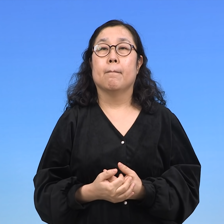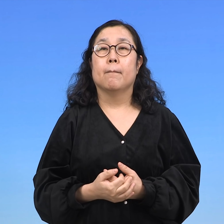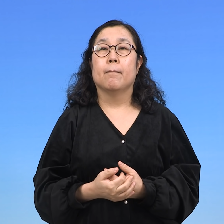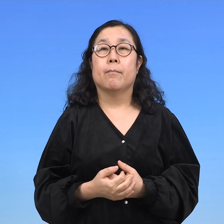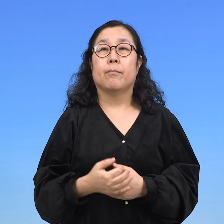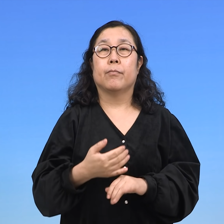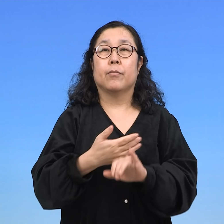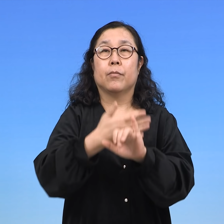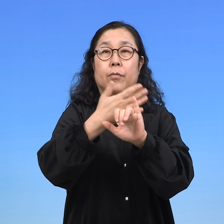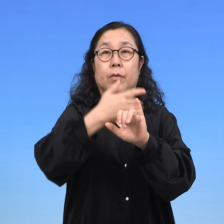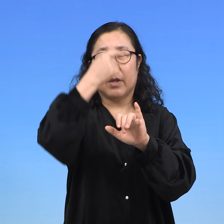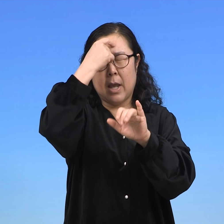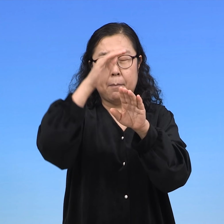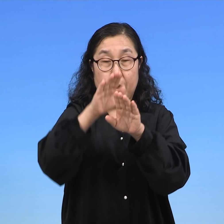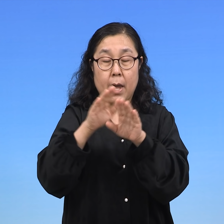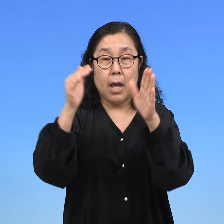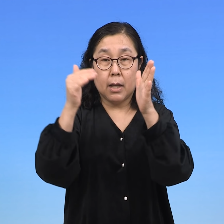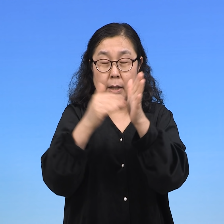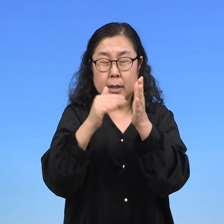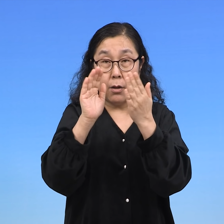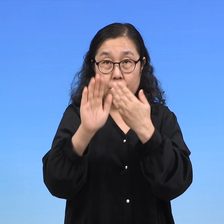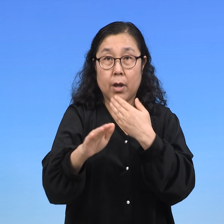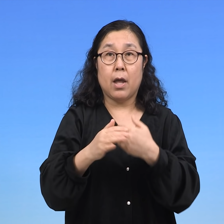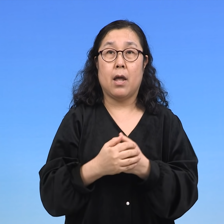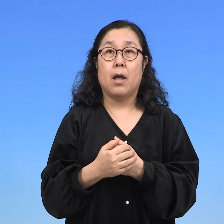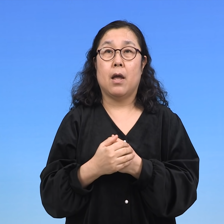그날 예배가 끝나고 났더니